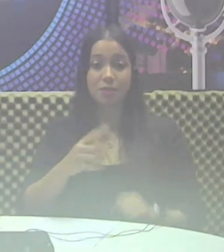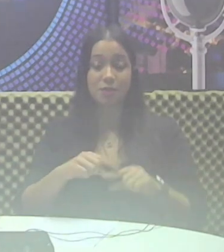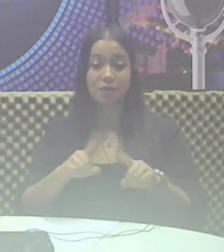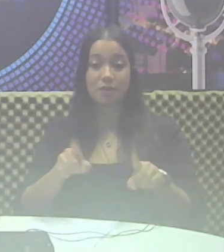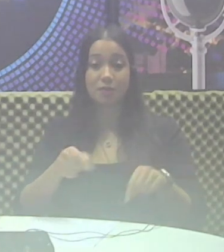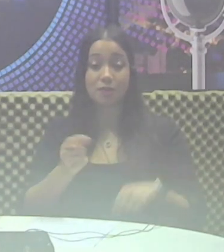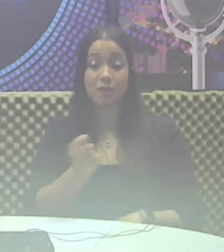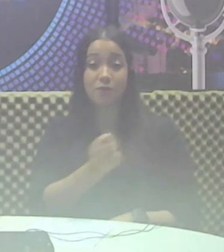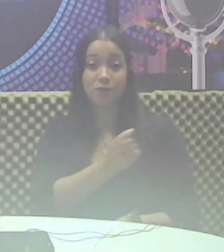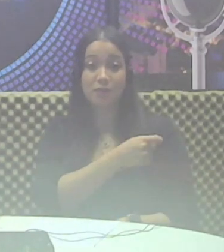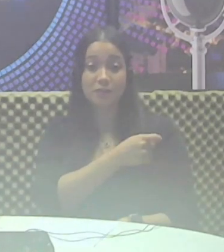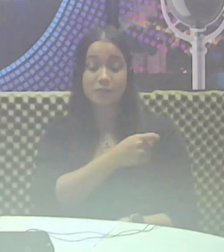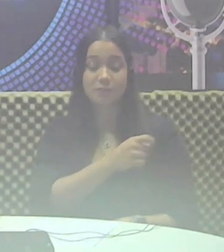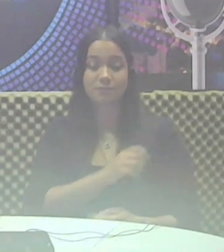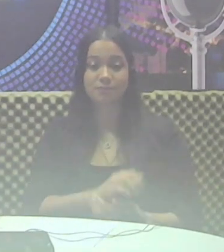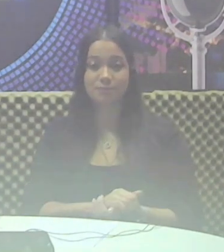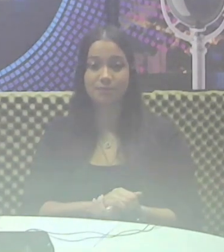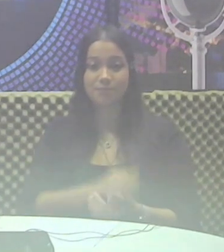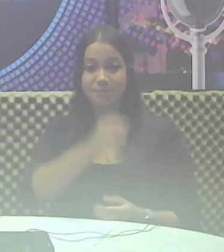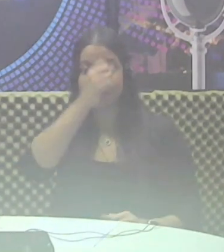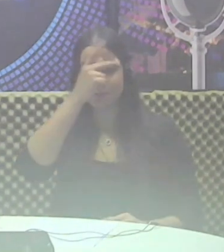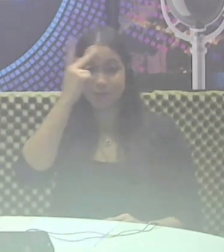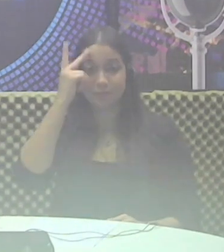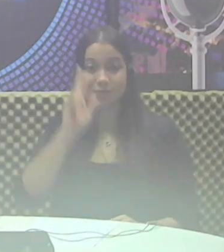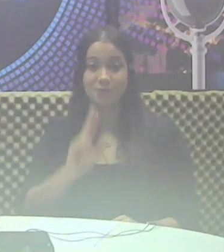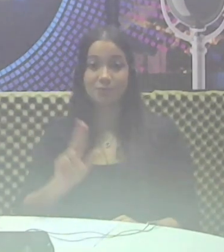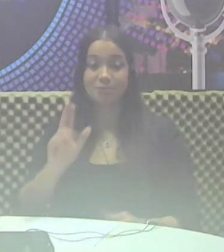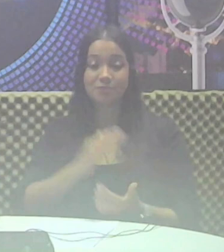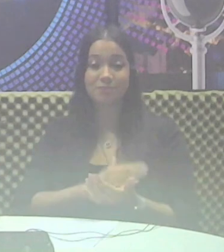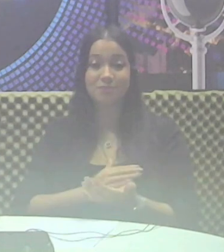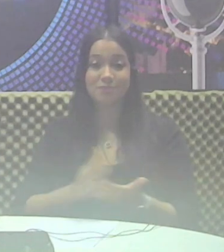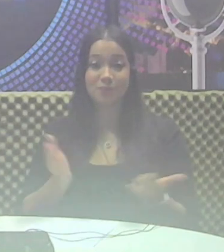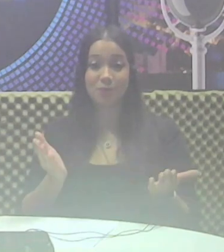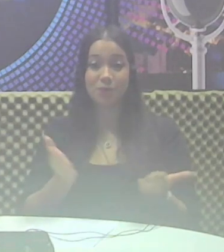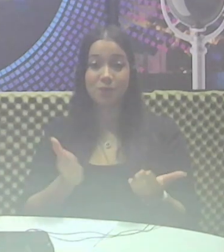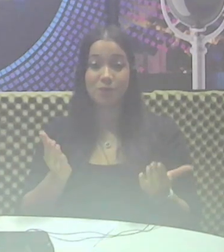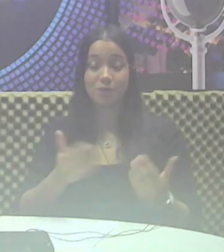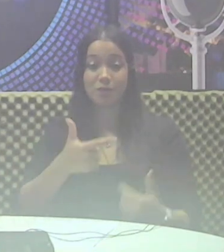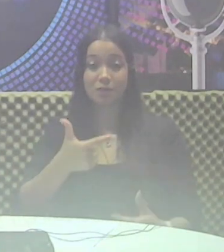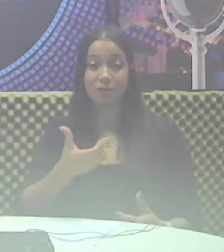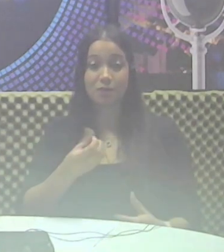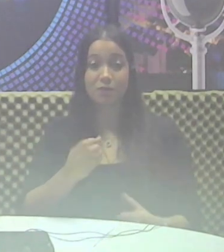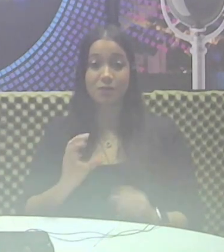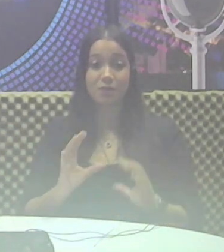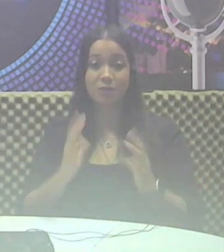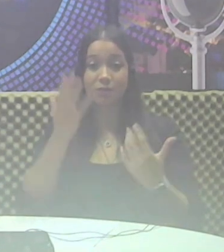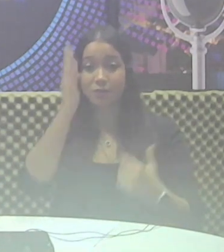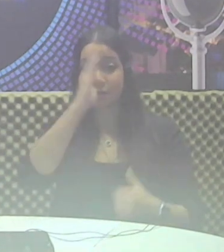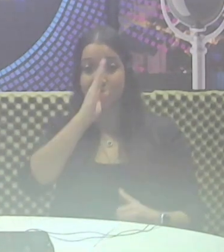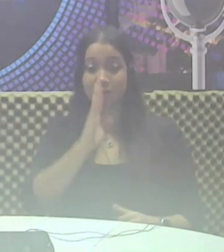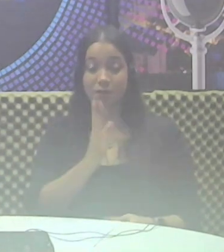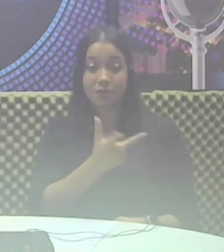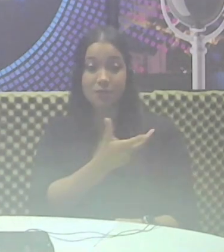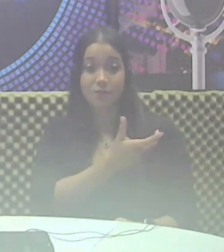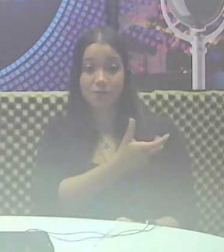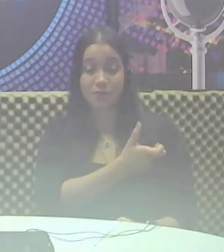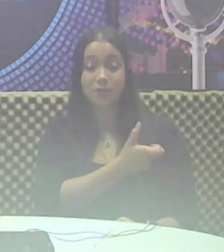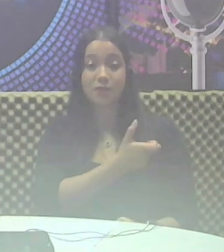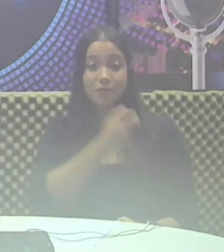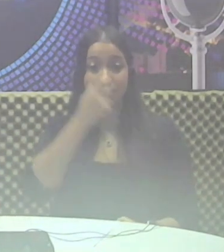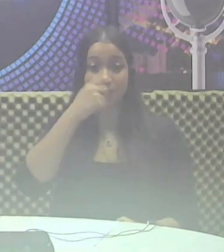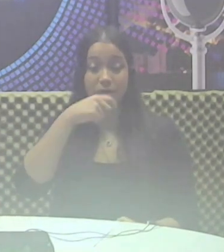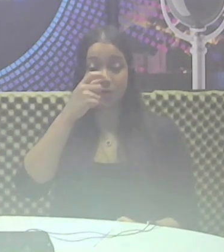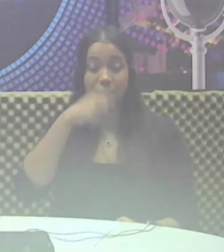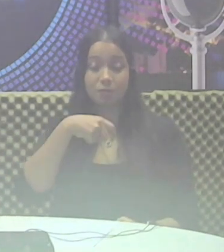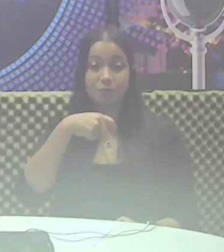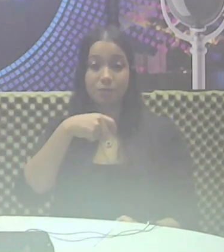de vacina. A Prefeitura de Uberlândia iniciou hoje a 26ª Campanha Nacional de Vacinação contra a Influenza.